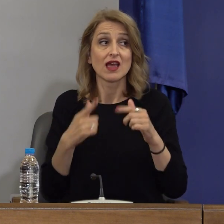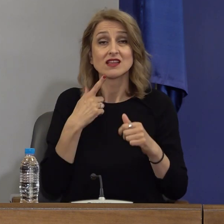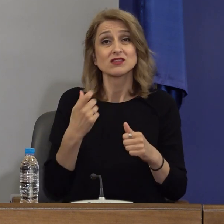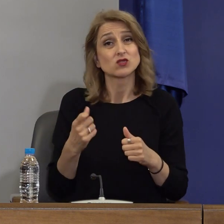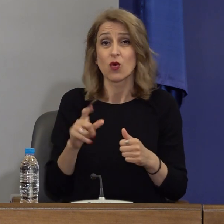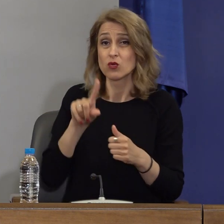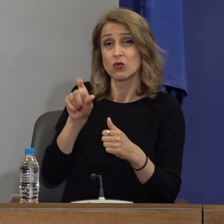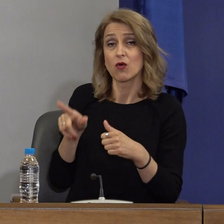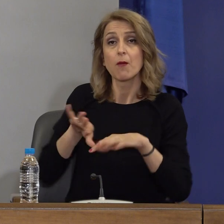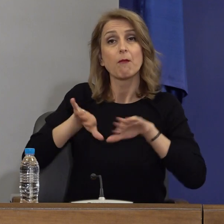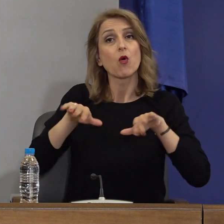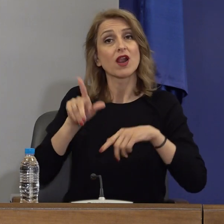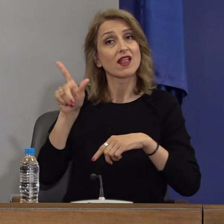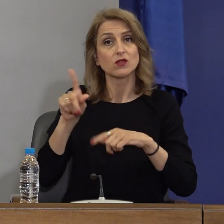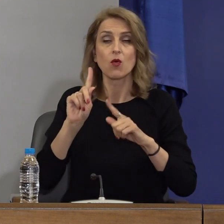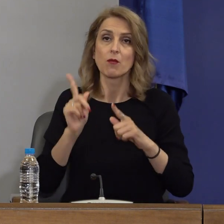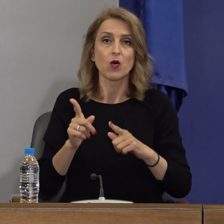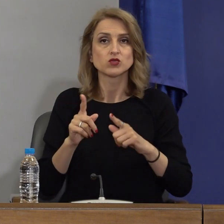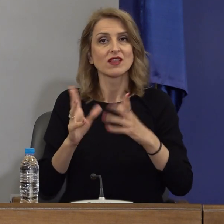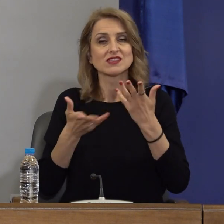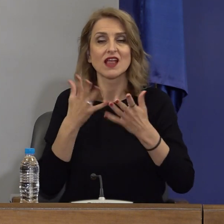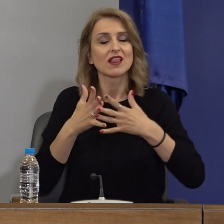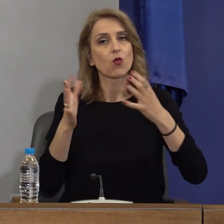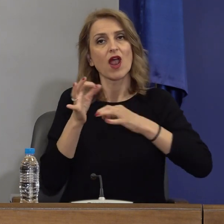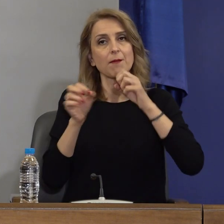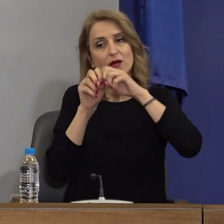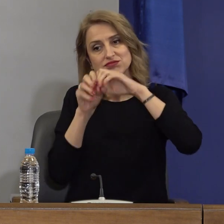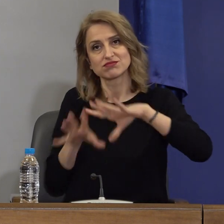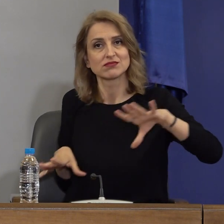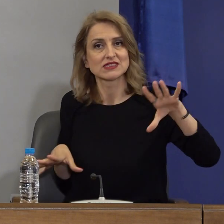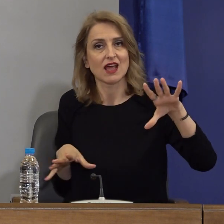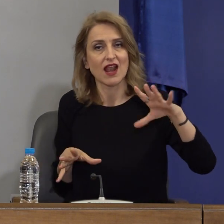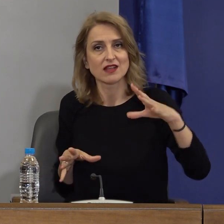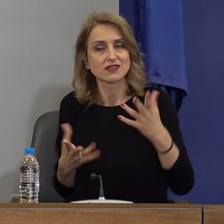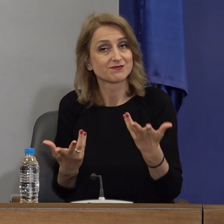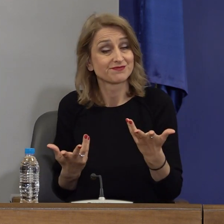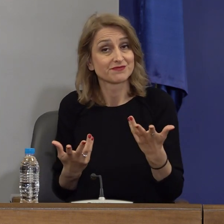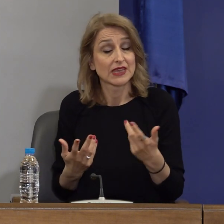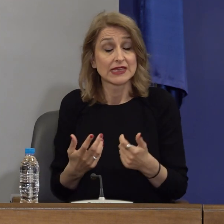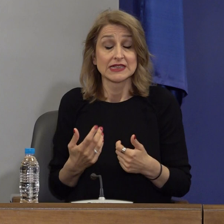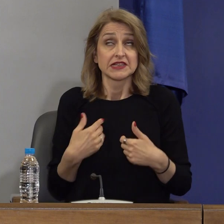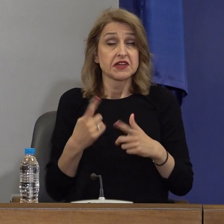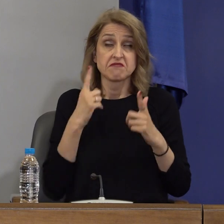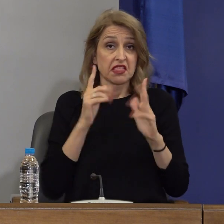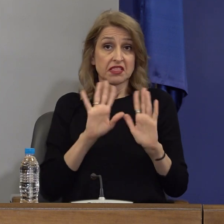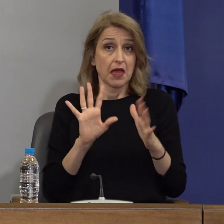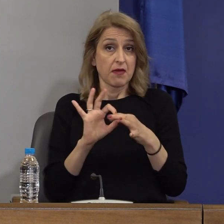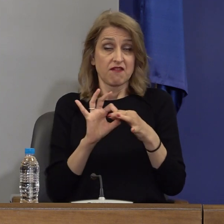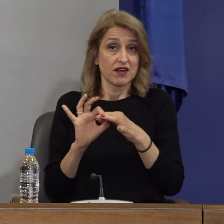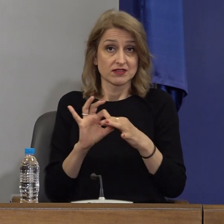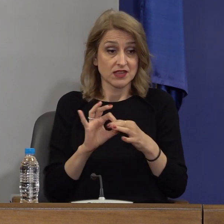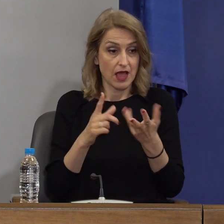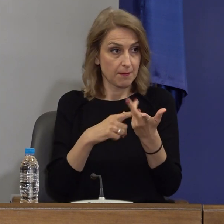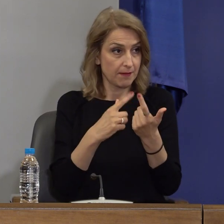голям клъстър. Не виждам как ръста на броя на носителите